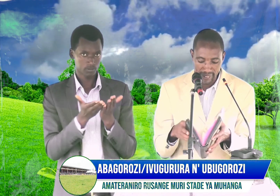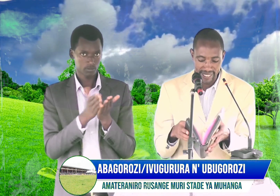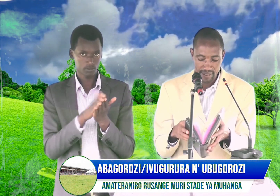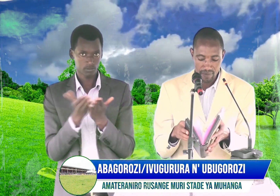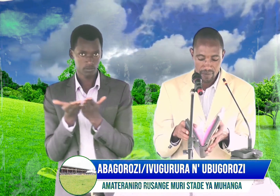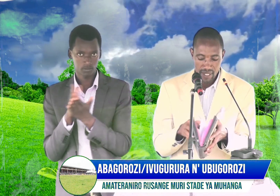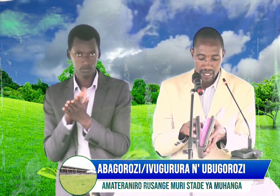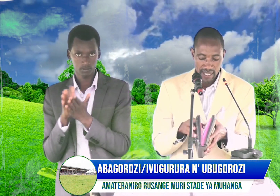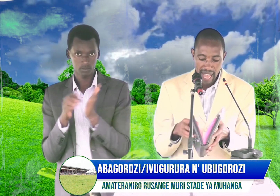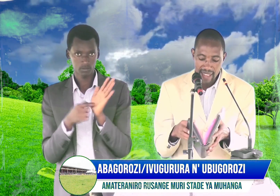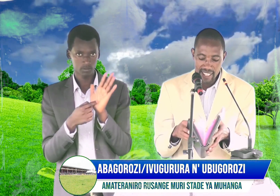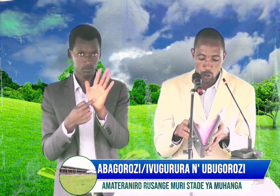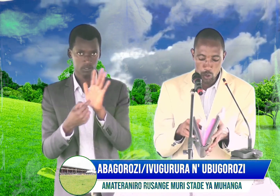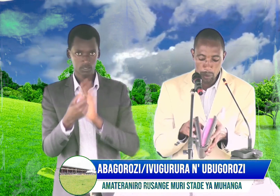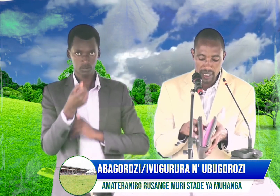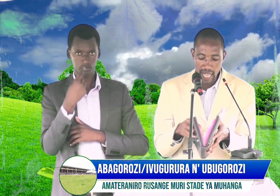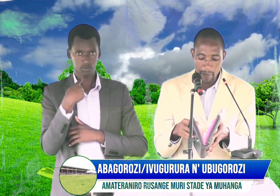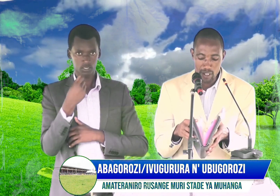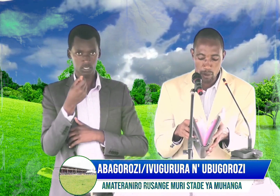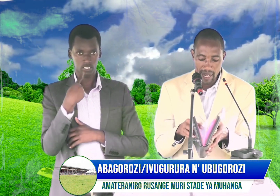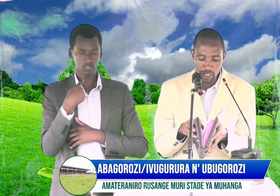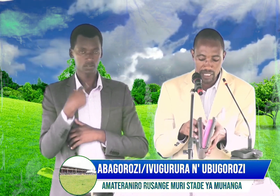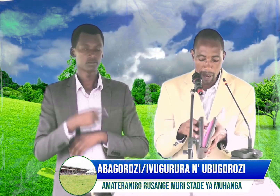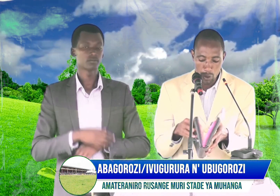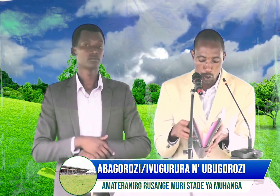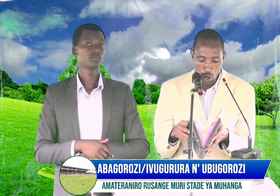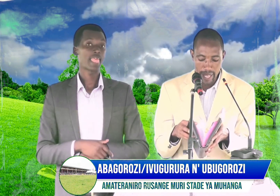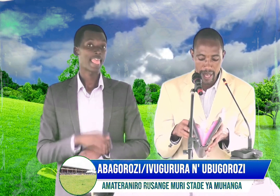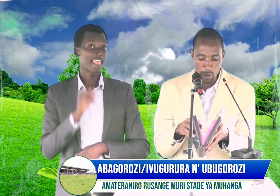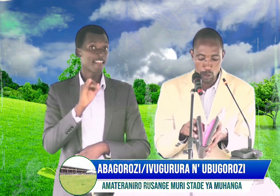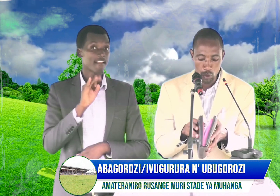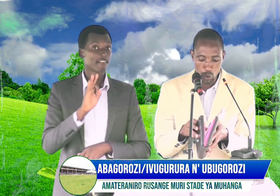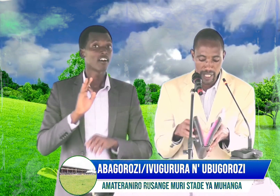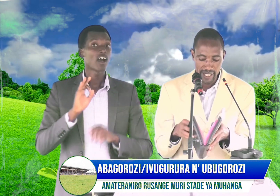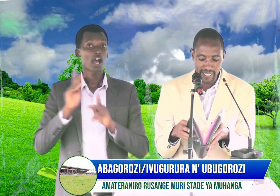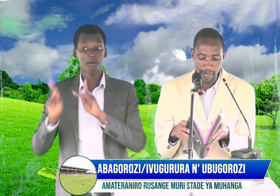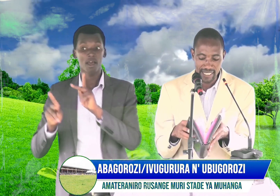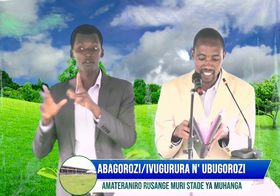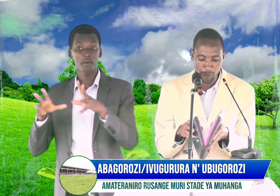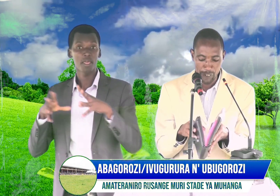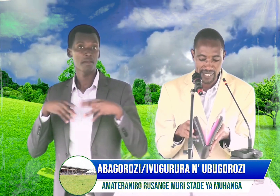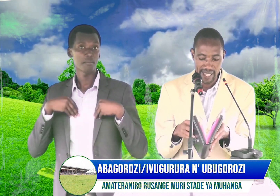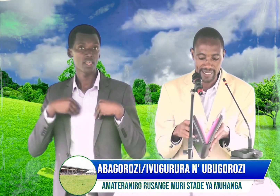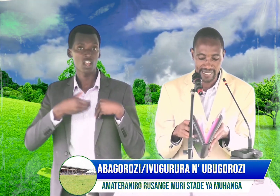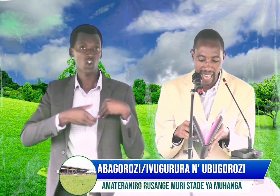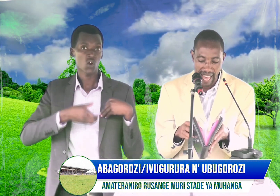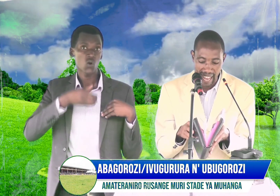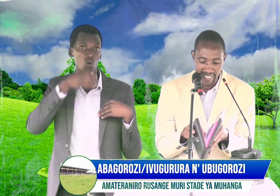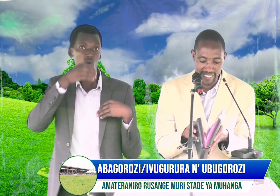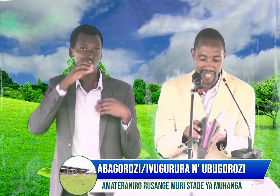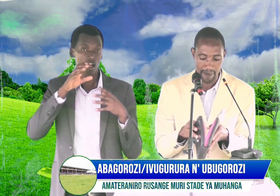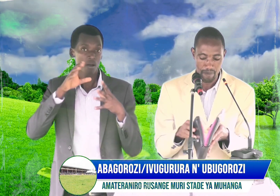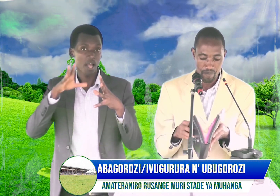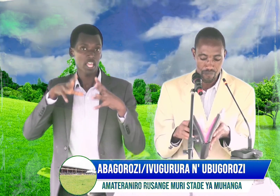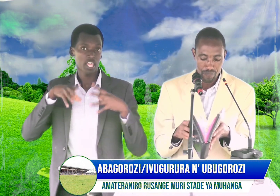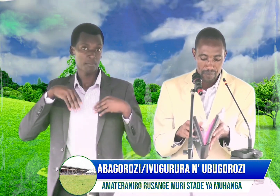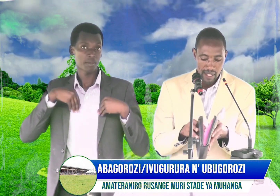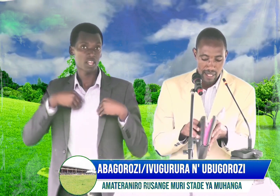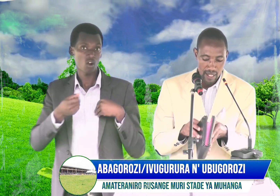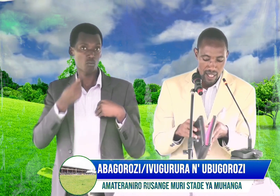aturangira umuti. Kandi uyu muti abantu baramutse bawunyoye mu by'ukuri ikibazo sifite cyarangira.